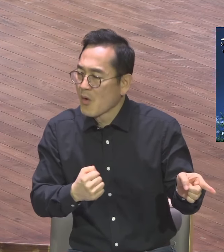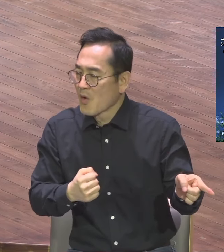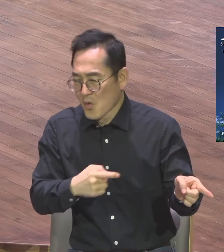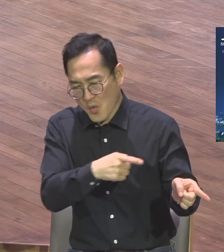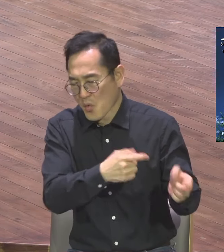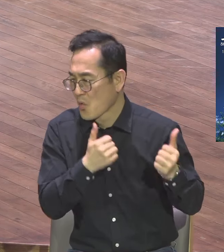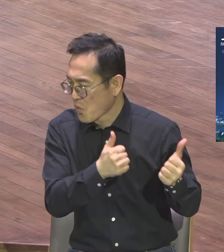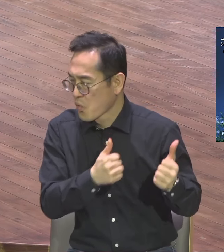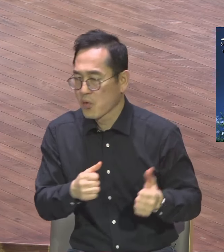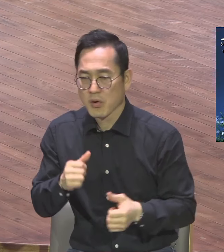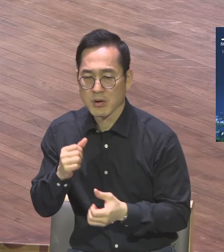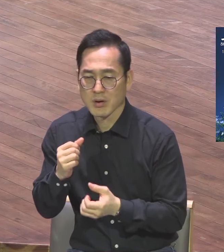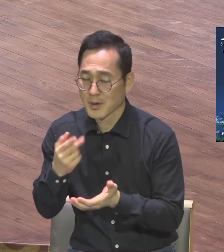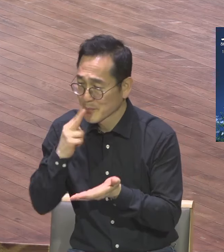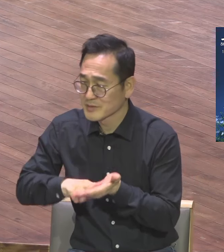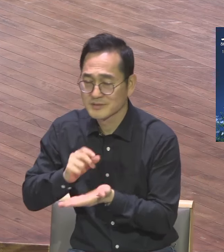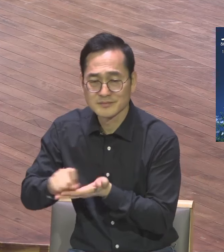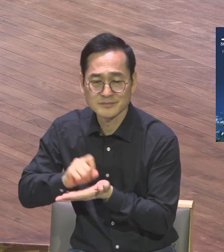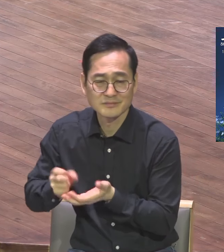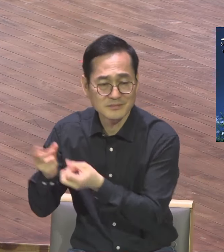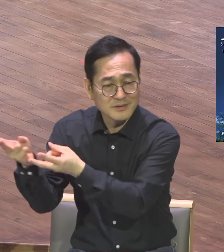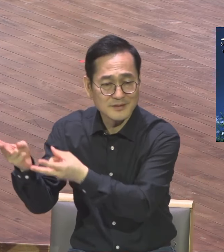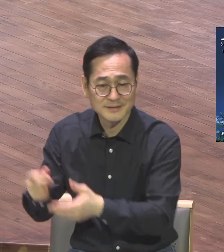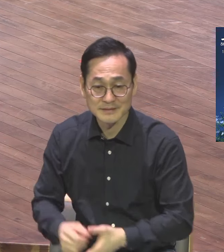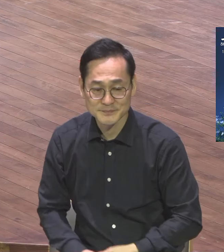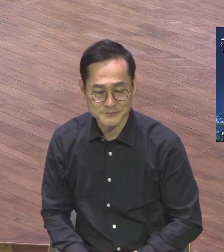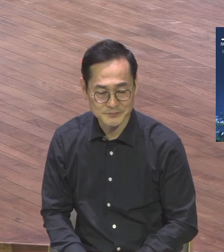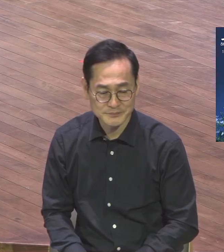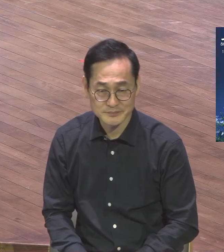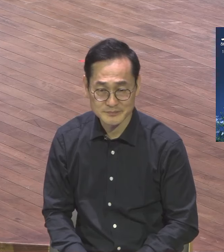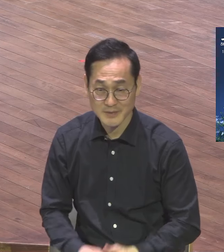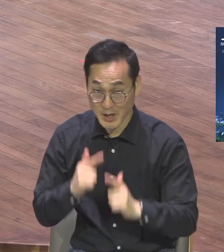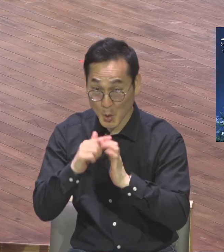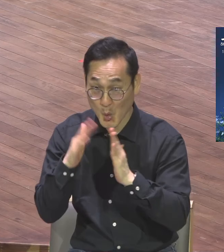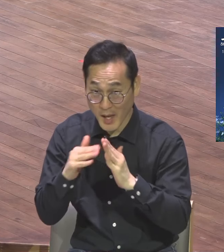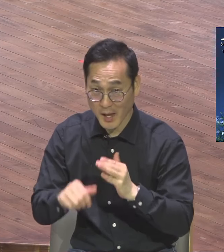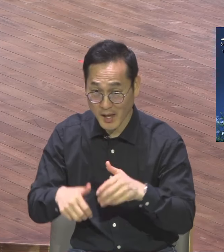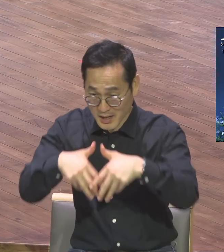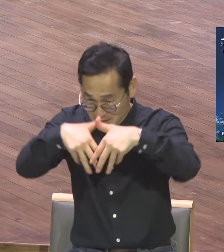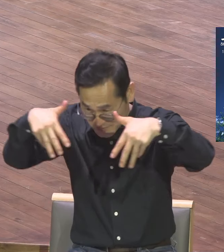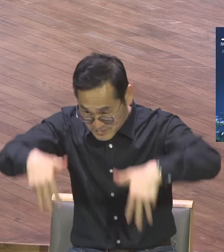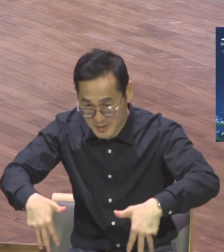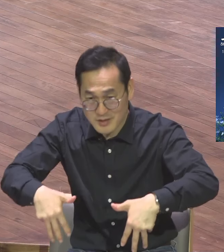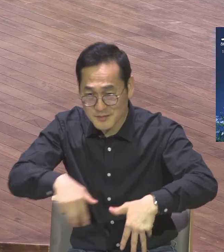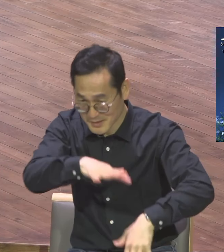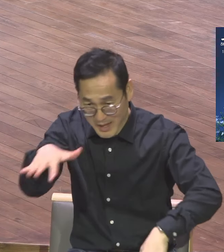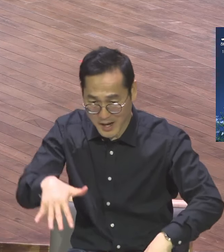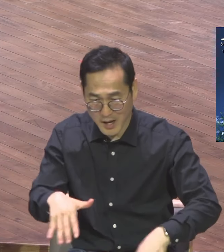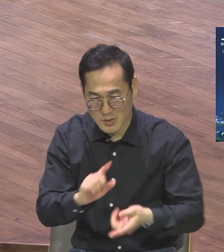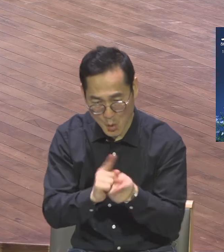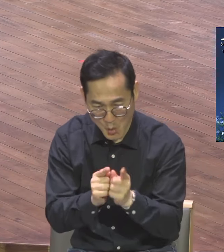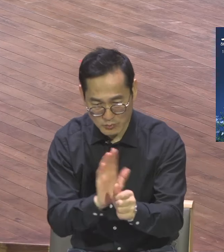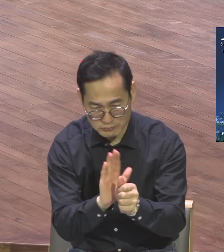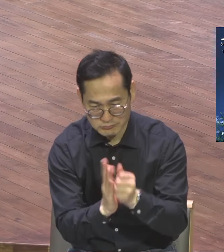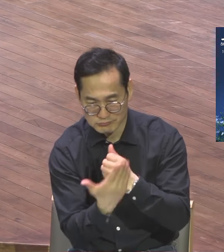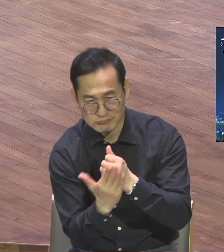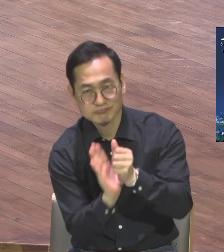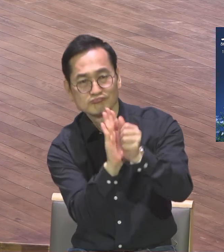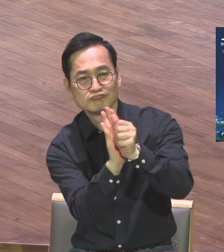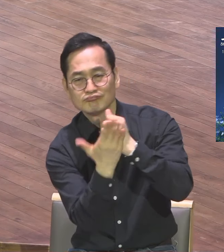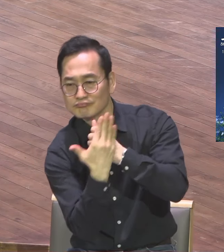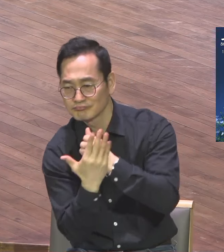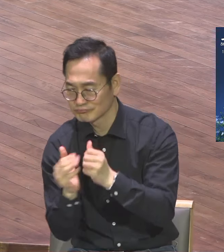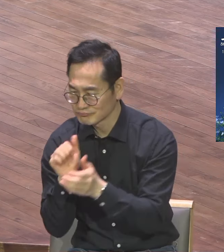우리 교회 지금 뭐 당의 서기부터 해서 전부 우리 행정 본부장 전부 지혜롭잖아요. 잘 교회를 은혜롭게